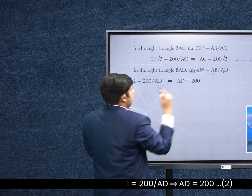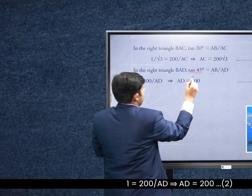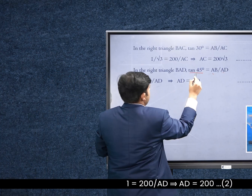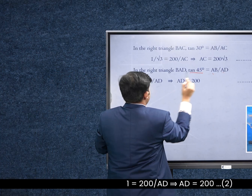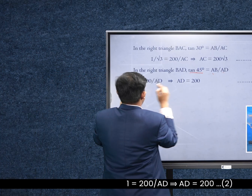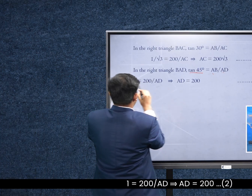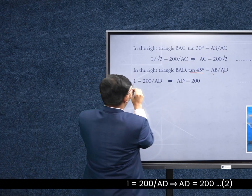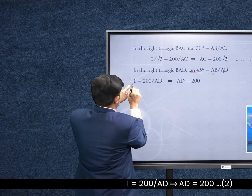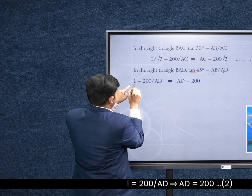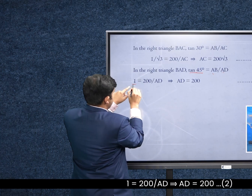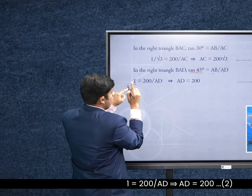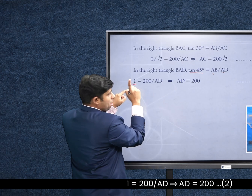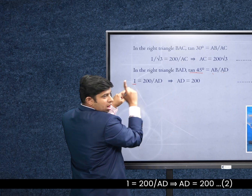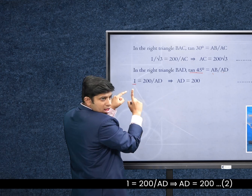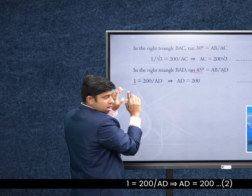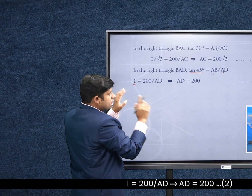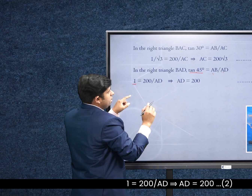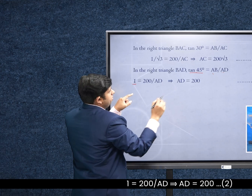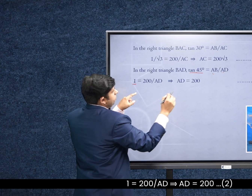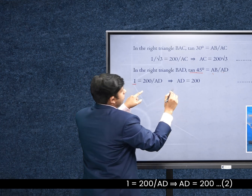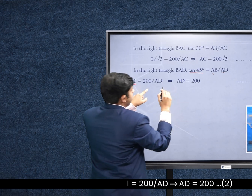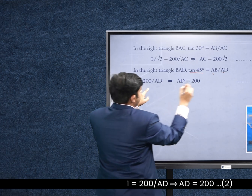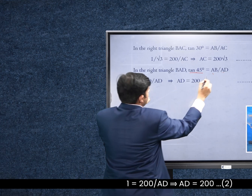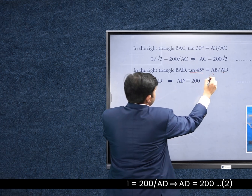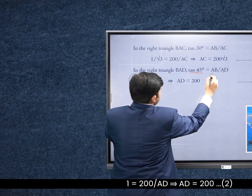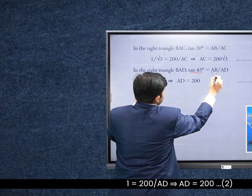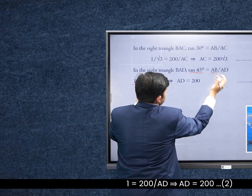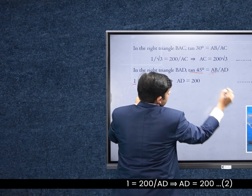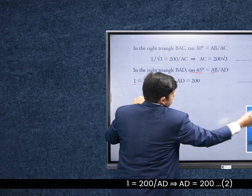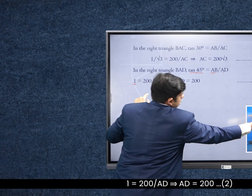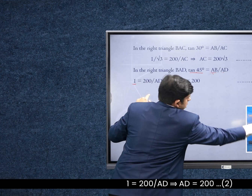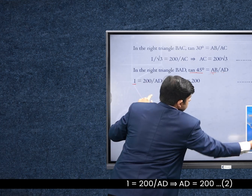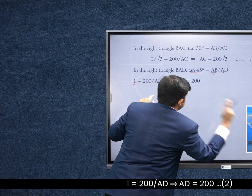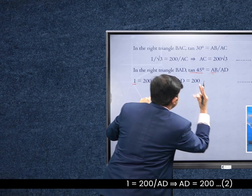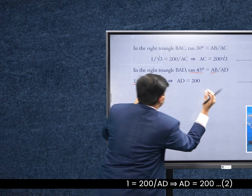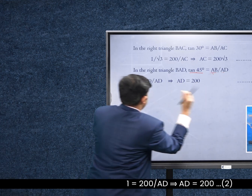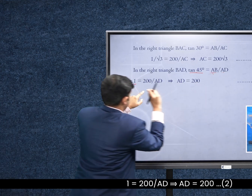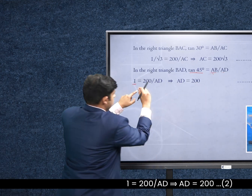बरोबर 200 छेद ए डी बरोबर ए डी बरोबर 200. दुसरं समीकरण.